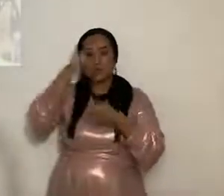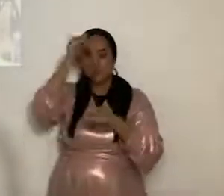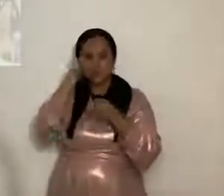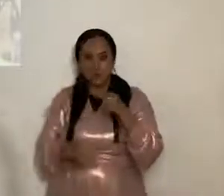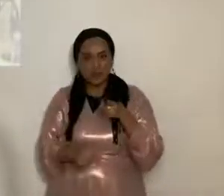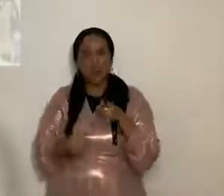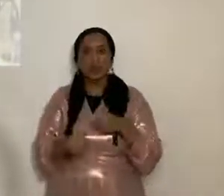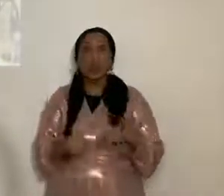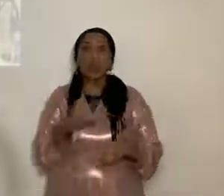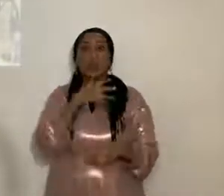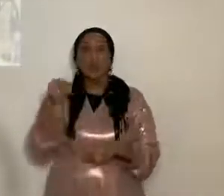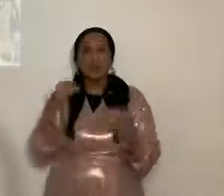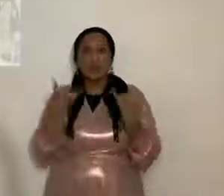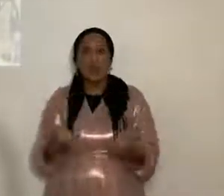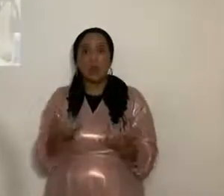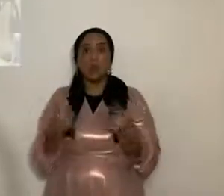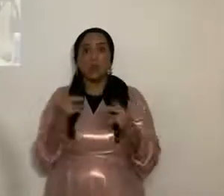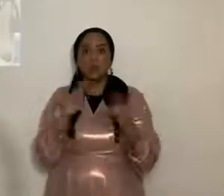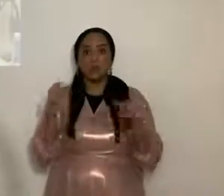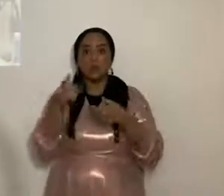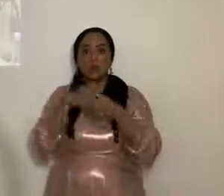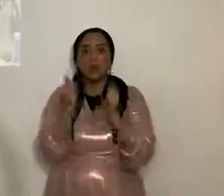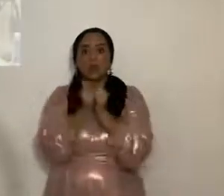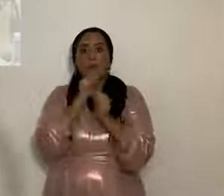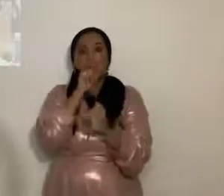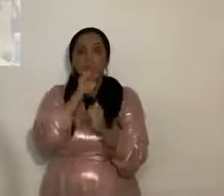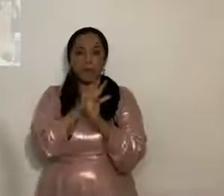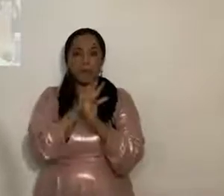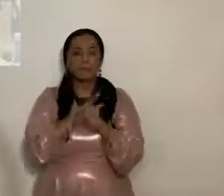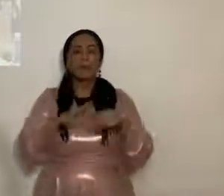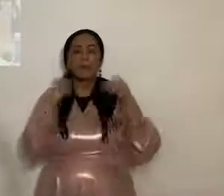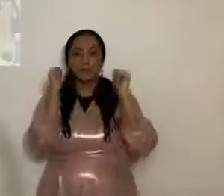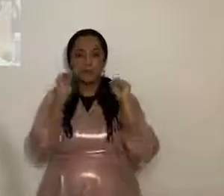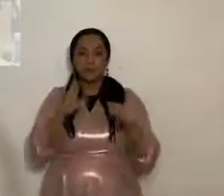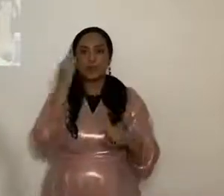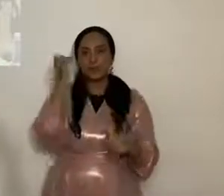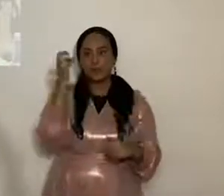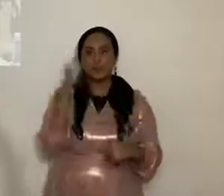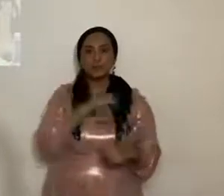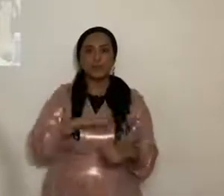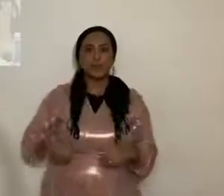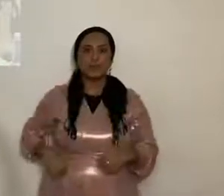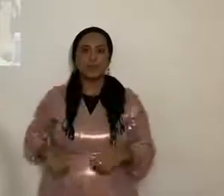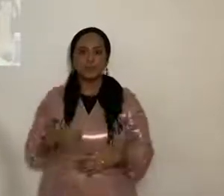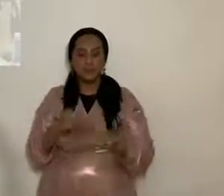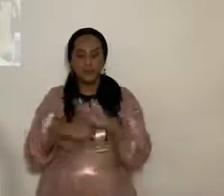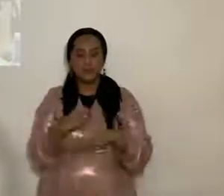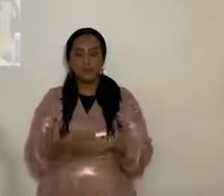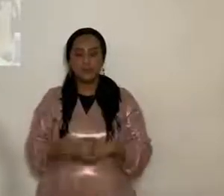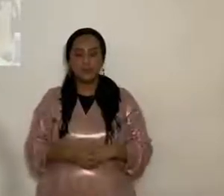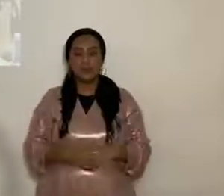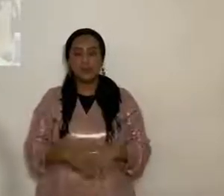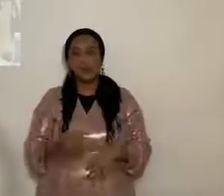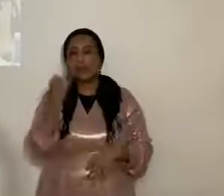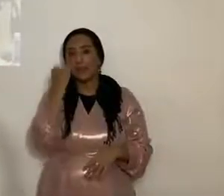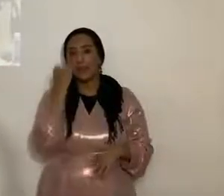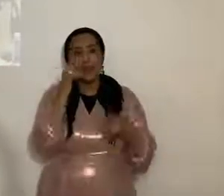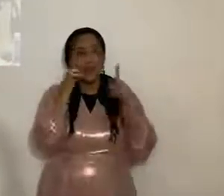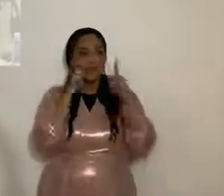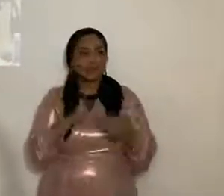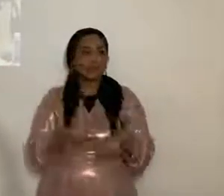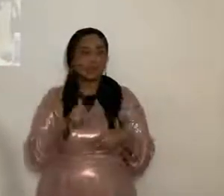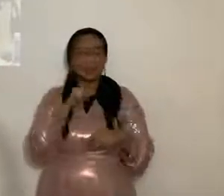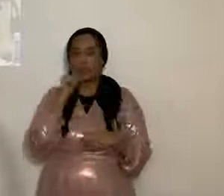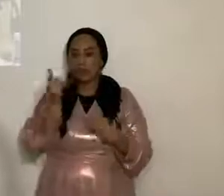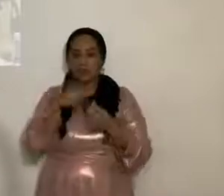de la Brit Milá y ya tenemos parte en las promesas. Bendito es Yahshua HaMashiach. Amén. Si una persona